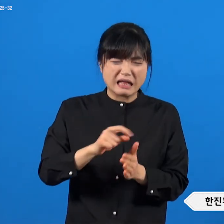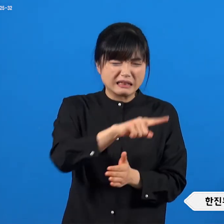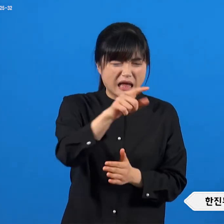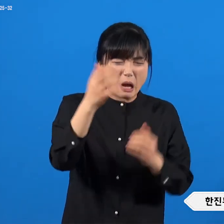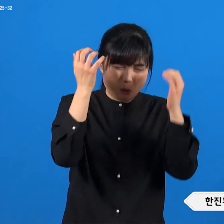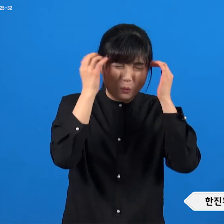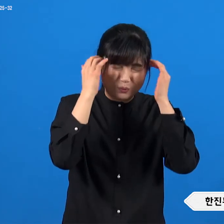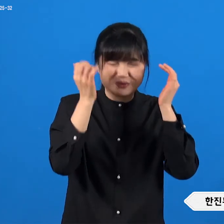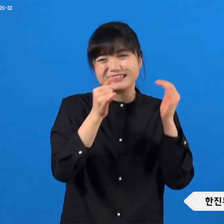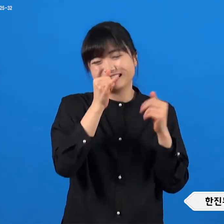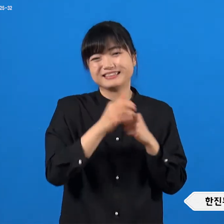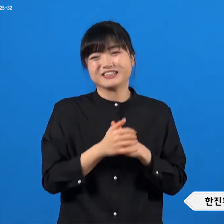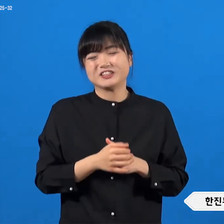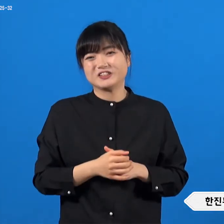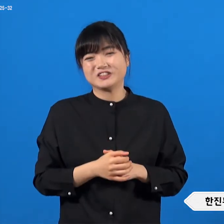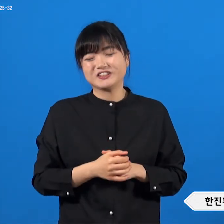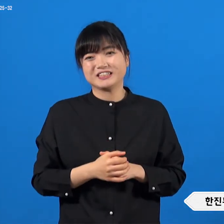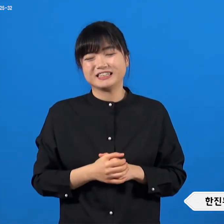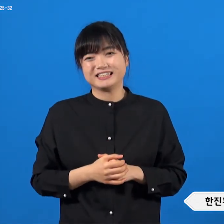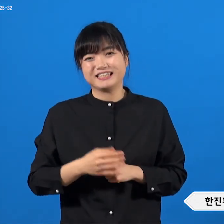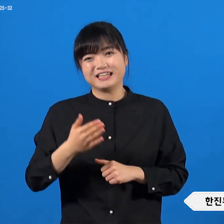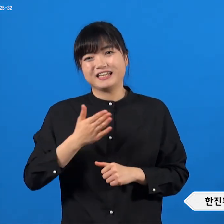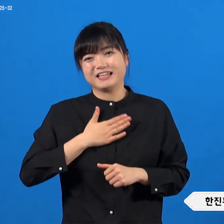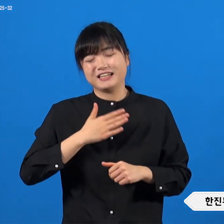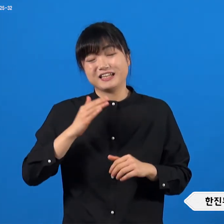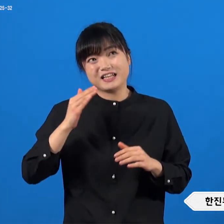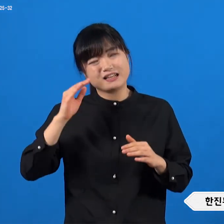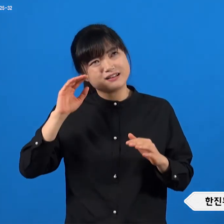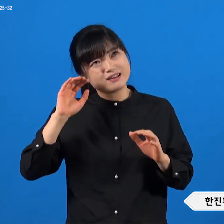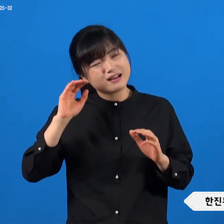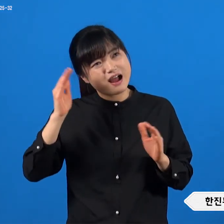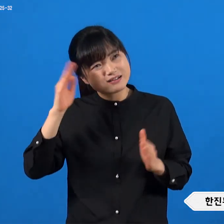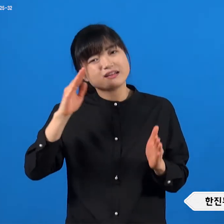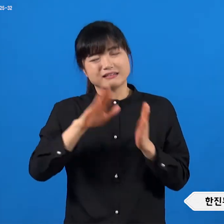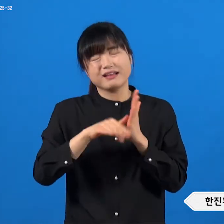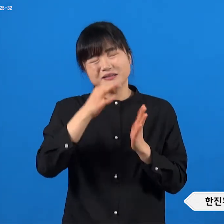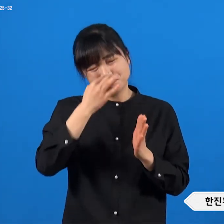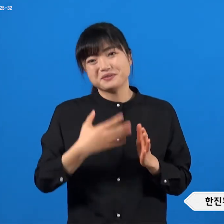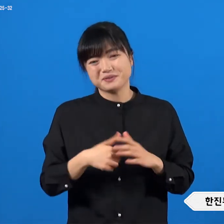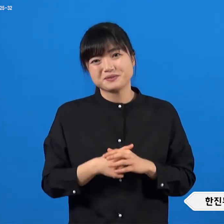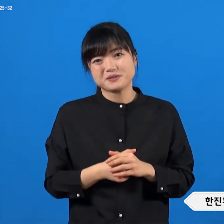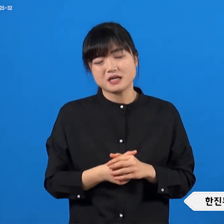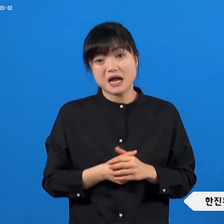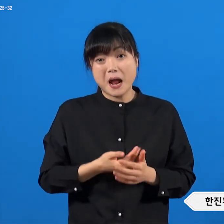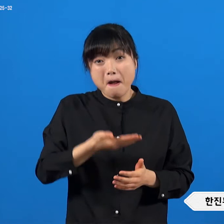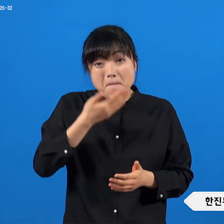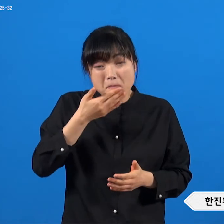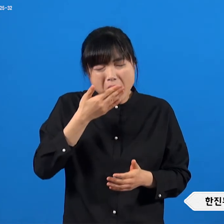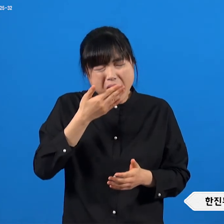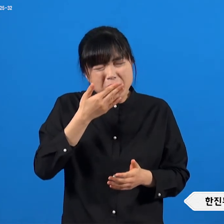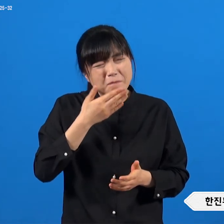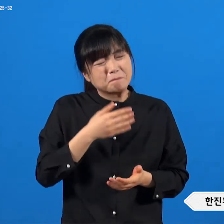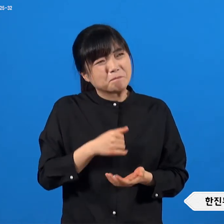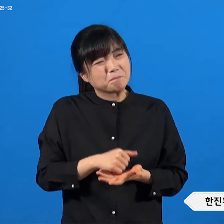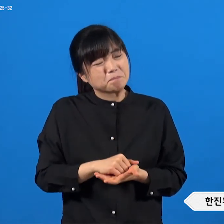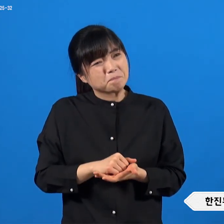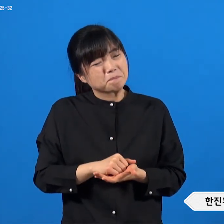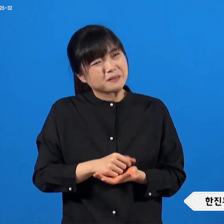않은 사람이 누가 있었겠습니까마는 저도 참 힘들게 공부했습니다. 밥은 제